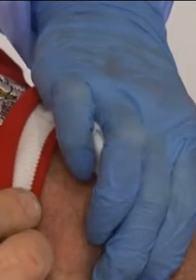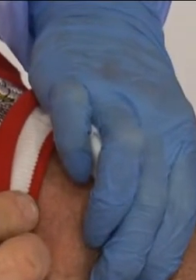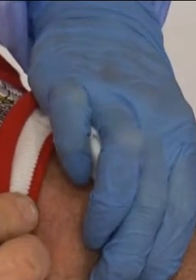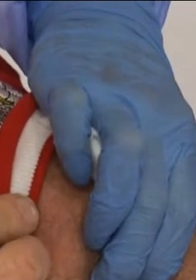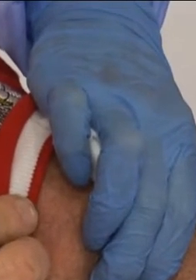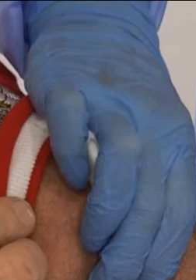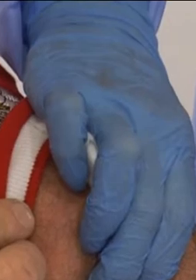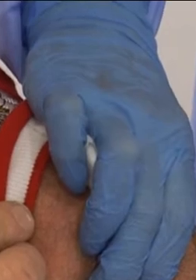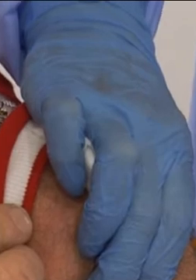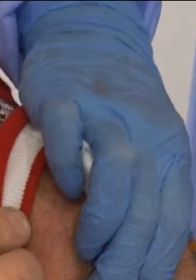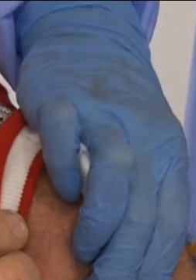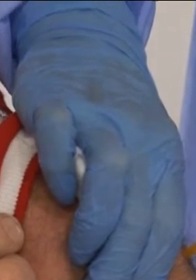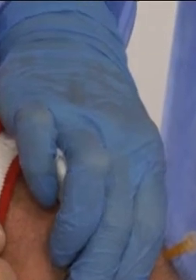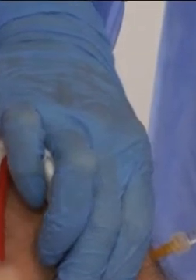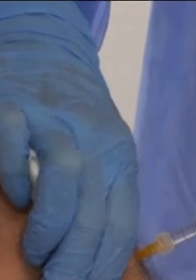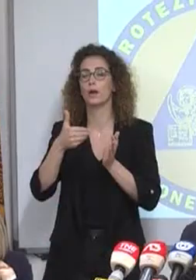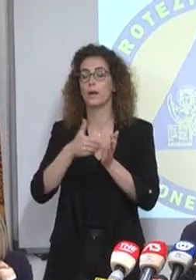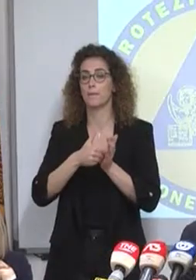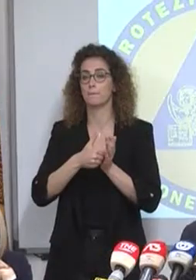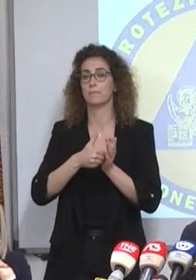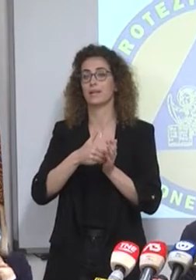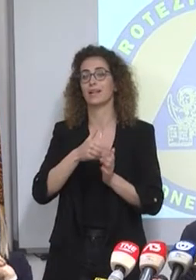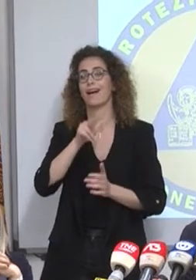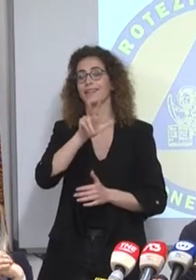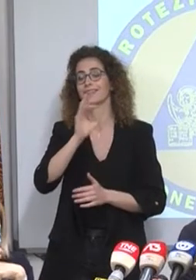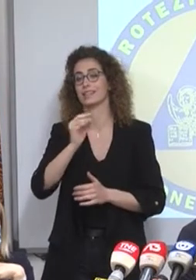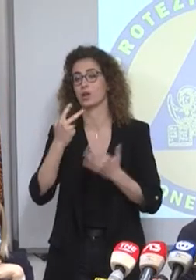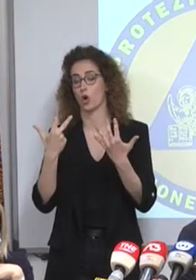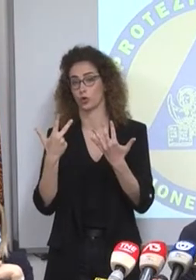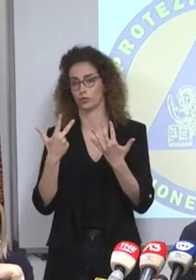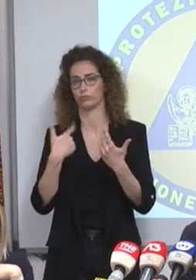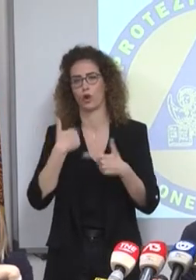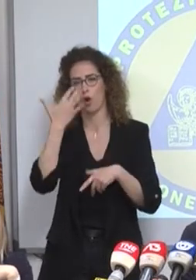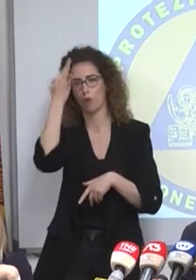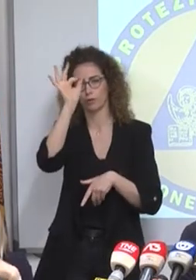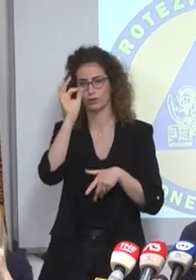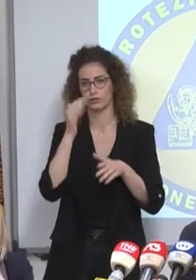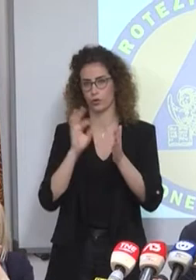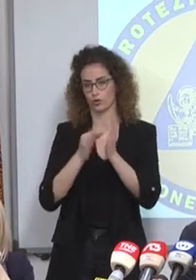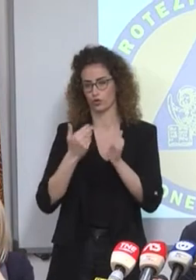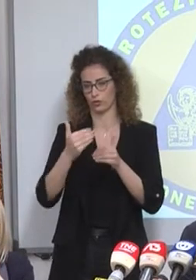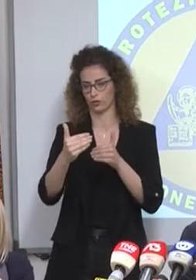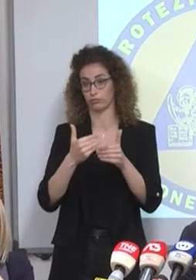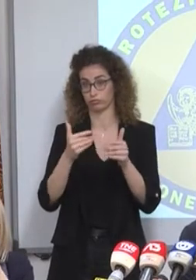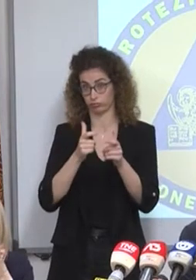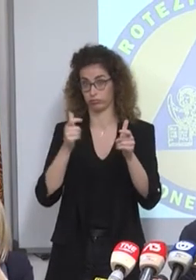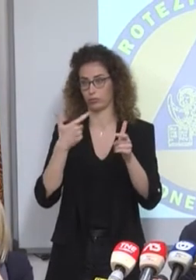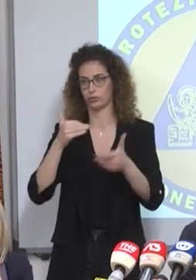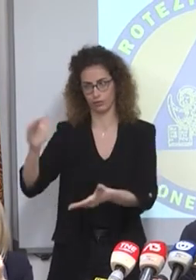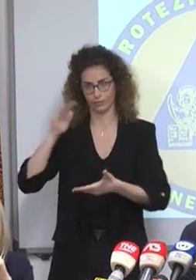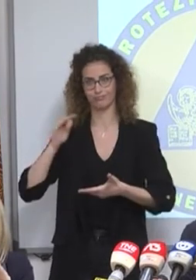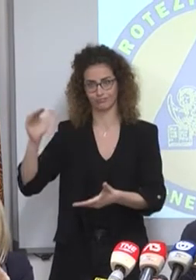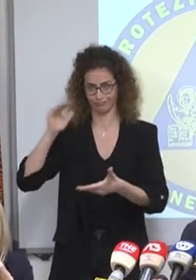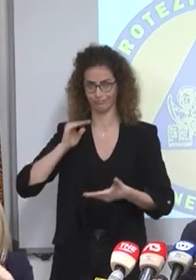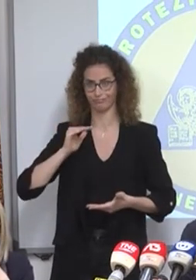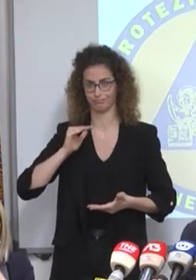che comunque hanno risposto prontamente alla chiamata e dico anche che i target per i prossimi giorni sono elevati perché stanno arrivando le consegne